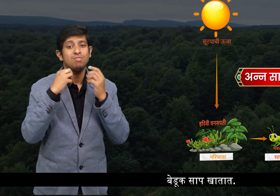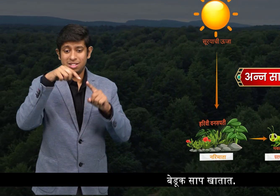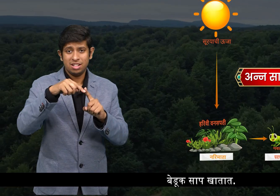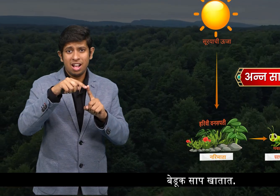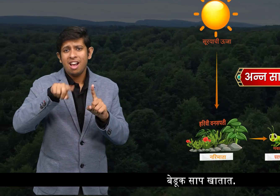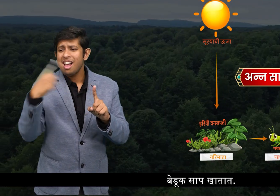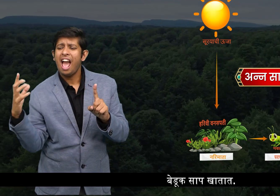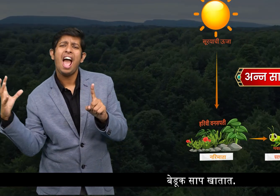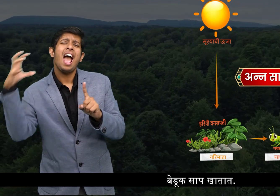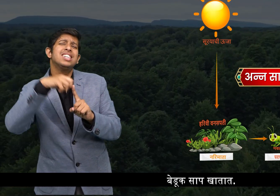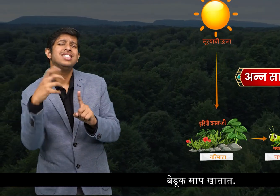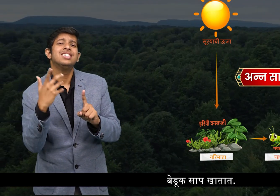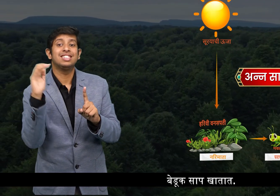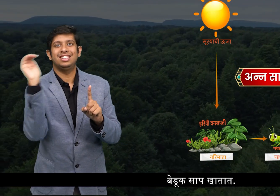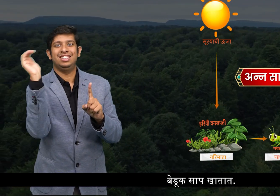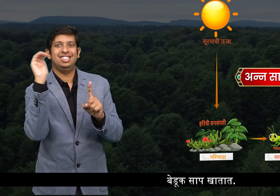बेडूक साप खातात.